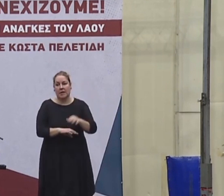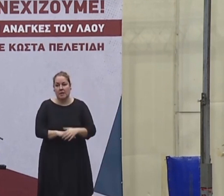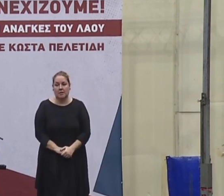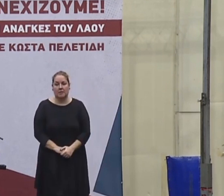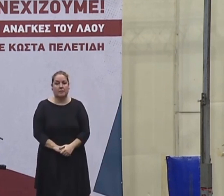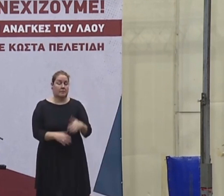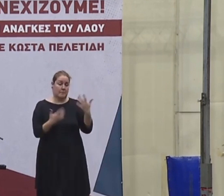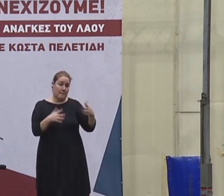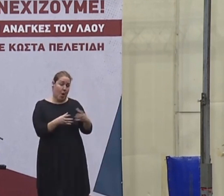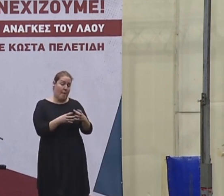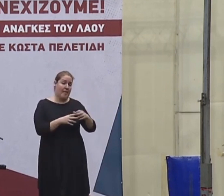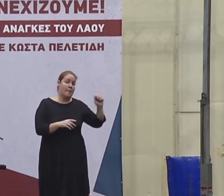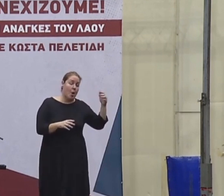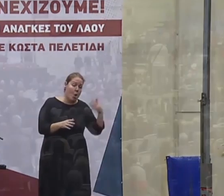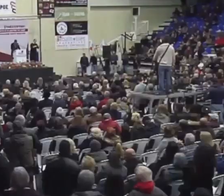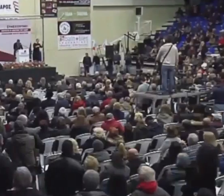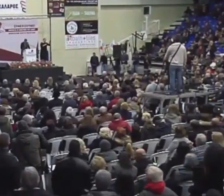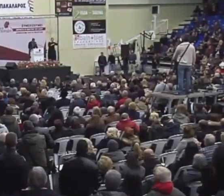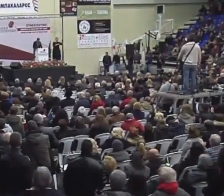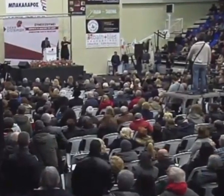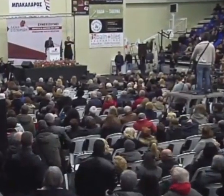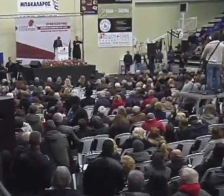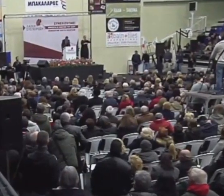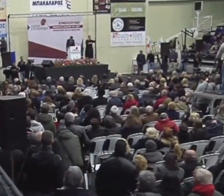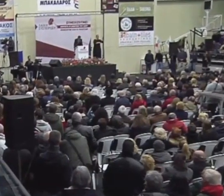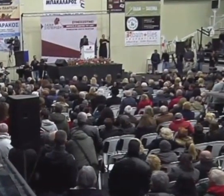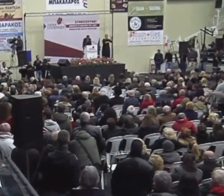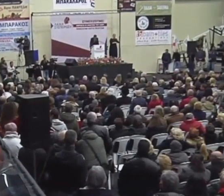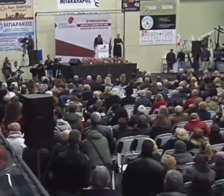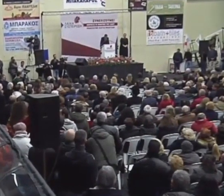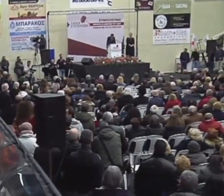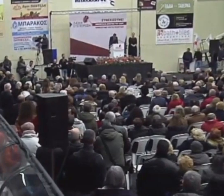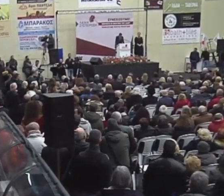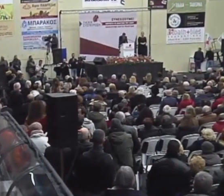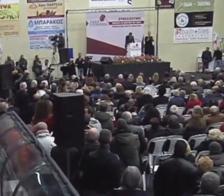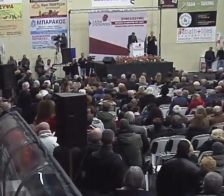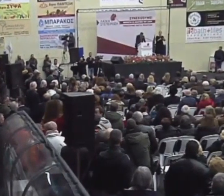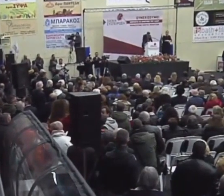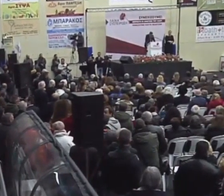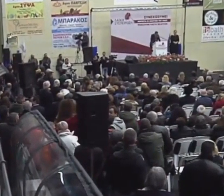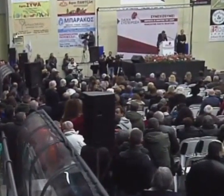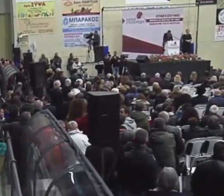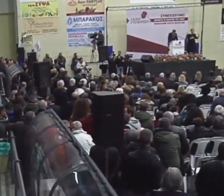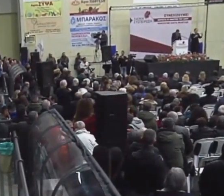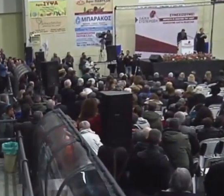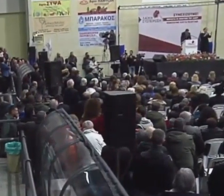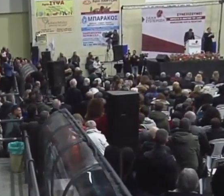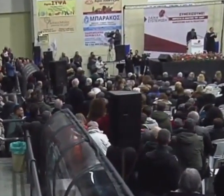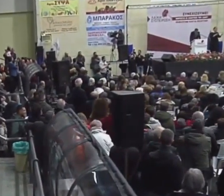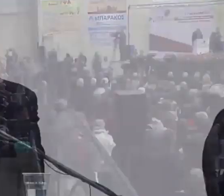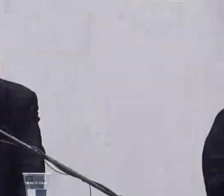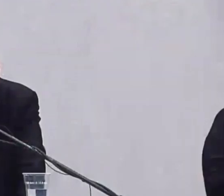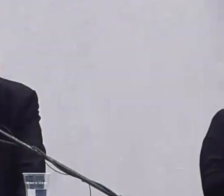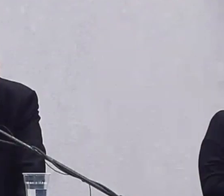έπαιξε στον Απόλλωνα, την Παναχαϊκή και την ΕΑΠ και έγινε διεθνής με τις μικρές εθνικές ομάδες. Από τον Αύγουστο του 2018